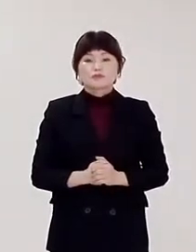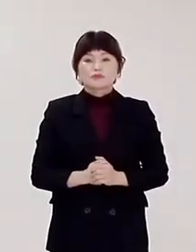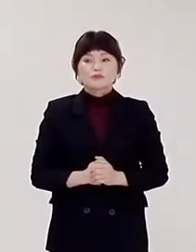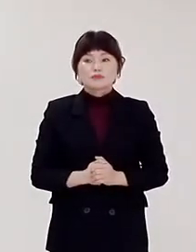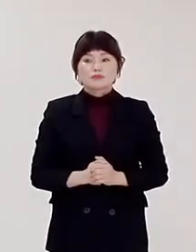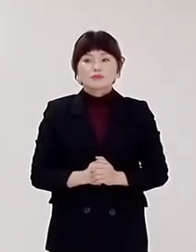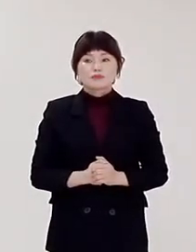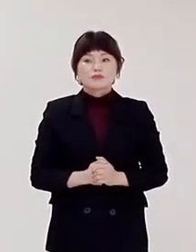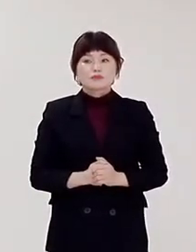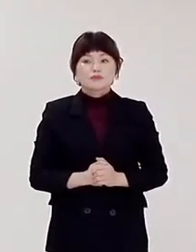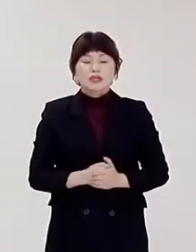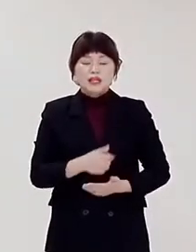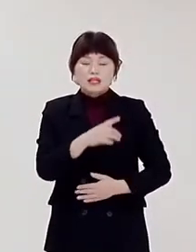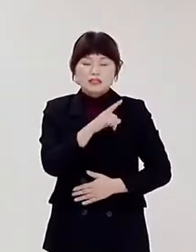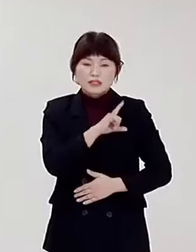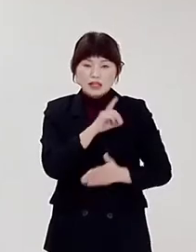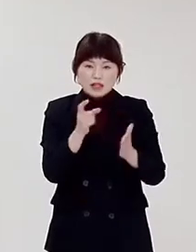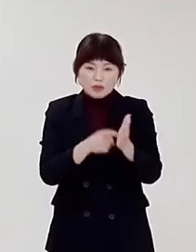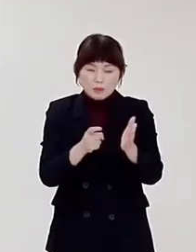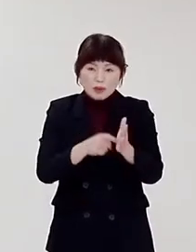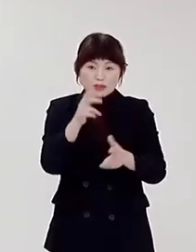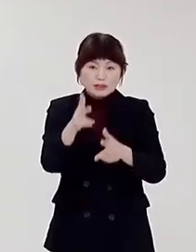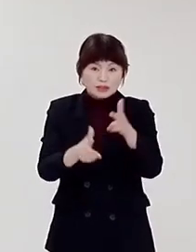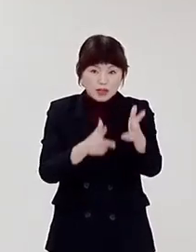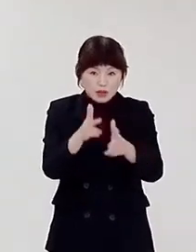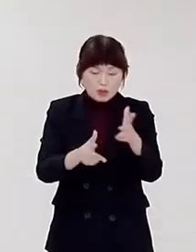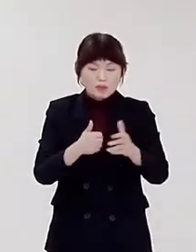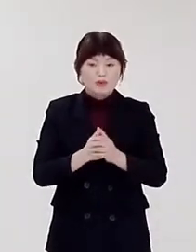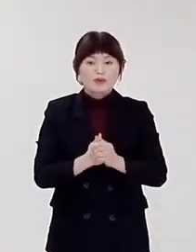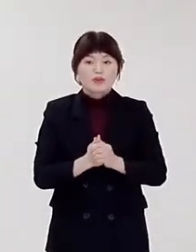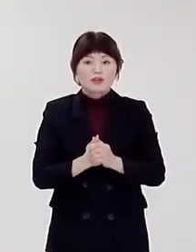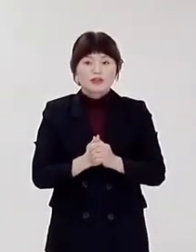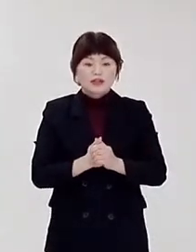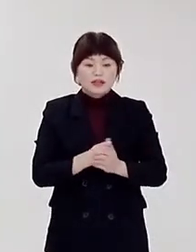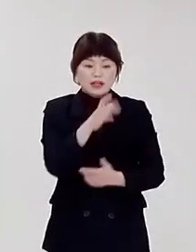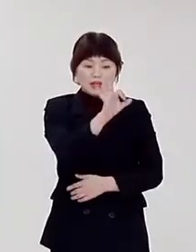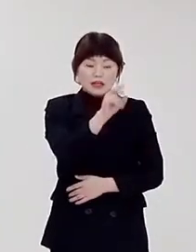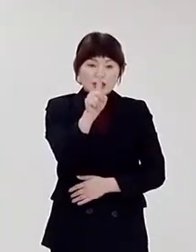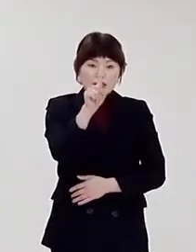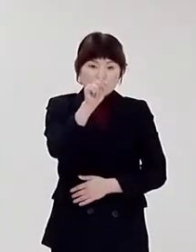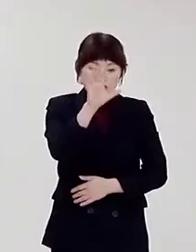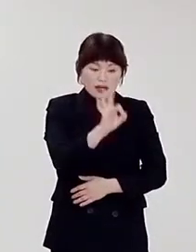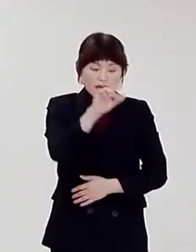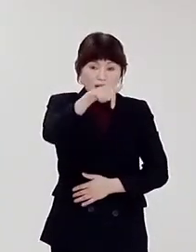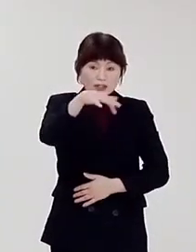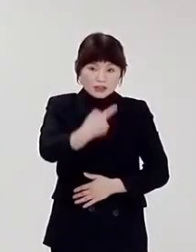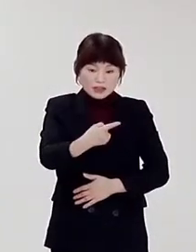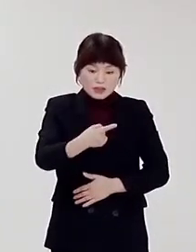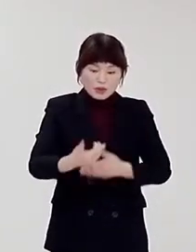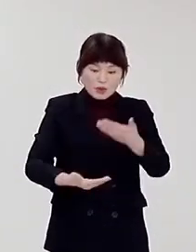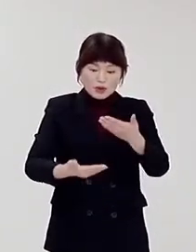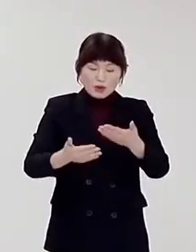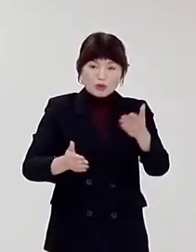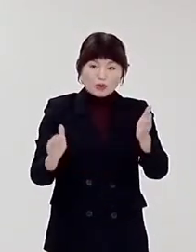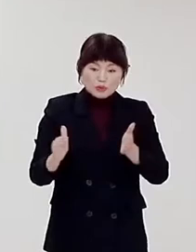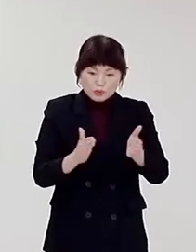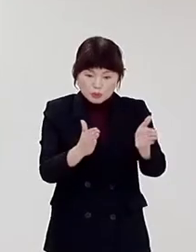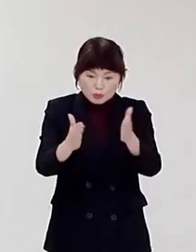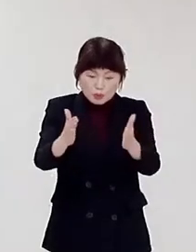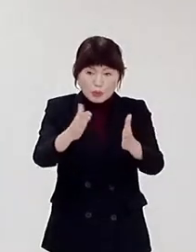또한 가장 시급한 국지도 98호선 양근대교 도로 건설 사업 예산이